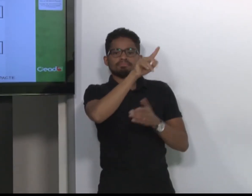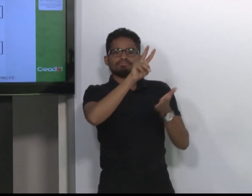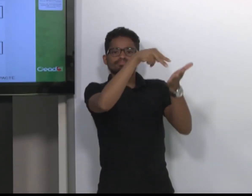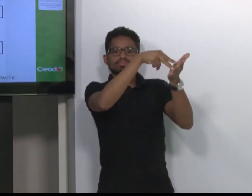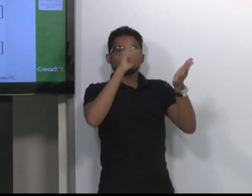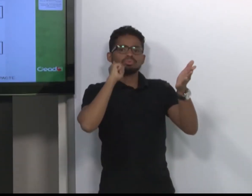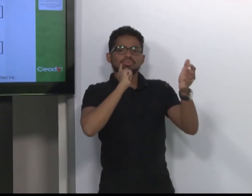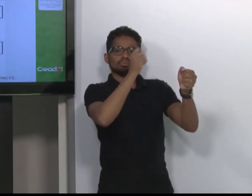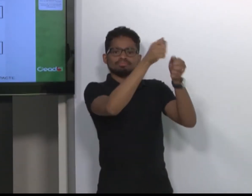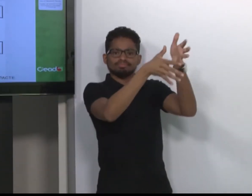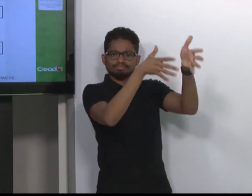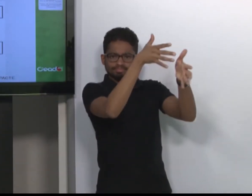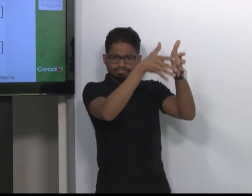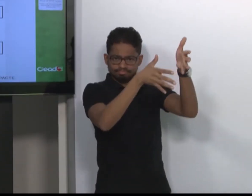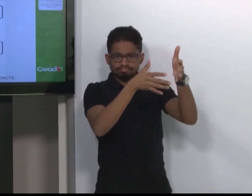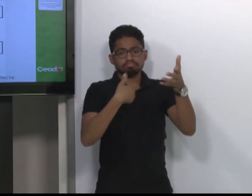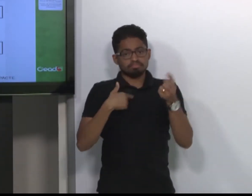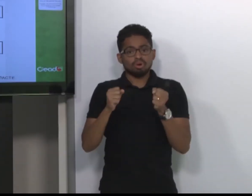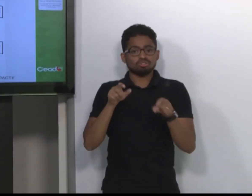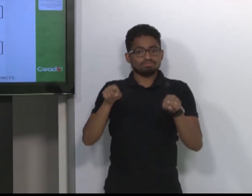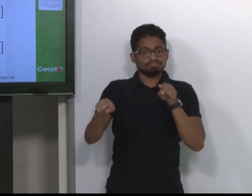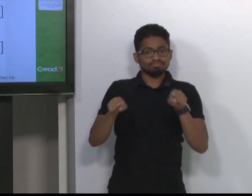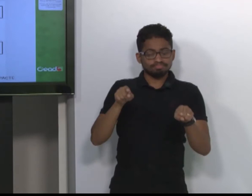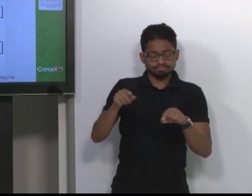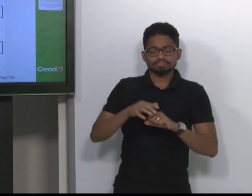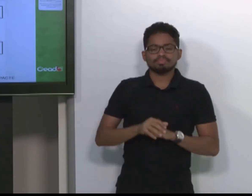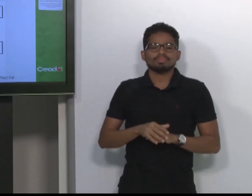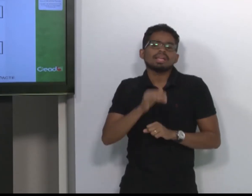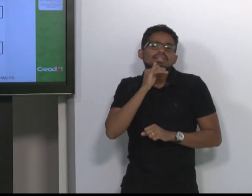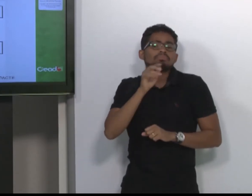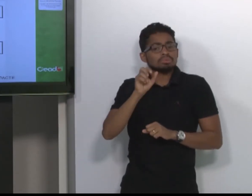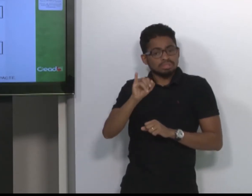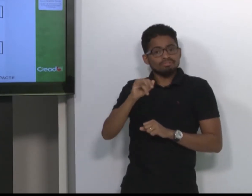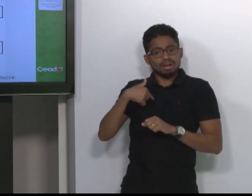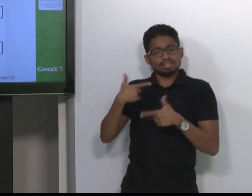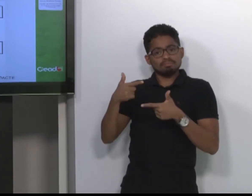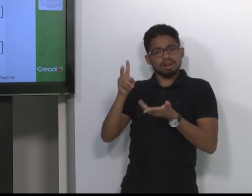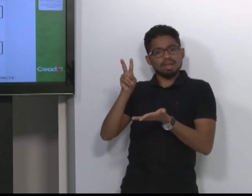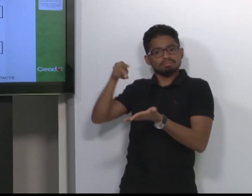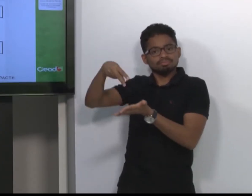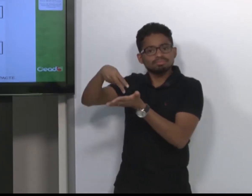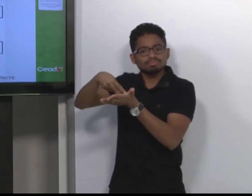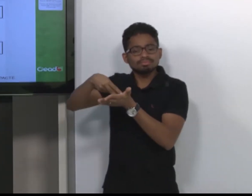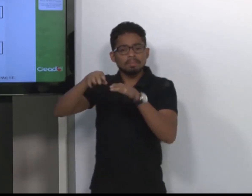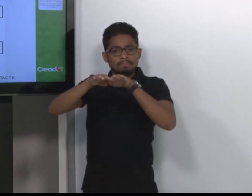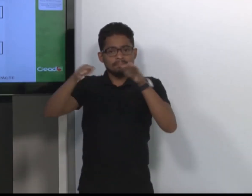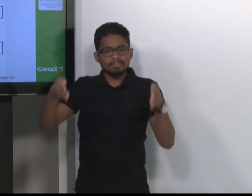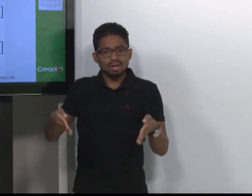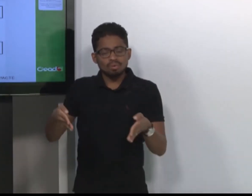de forma que seja visto. Há uma mesa, ele atuará sentado.